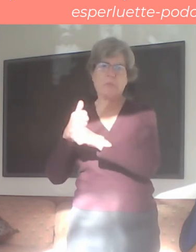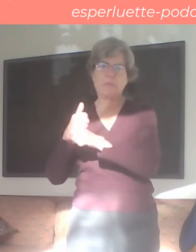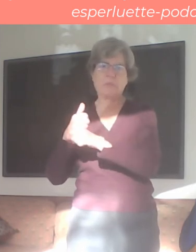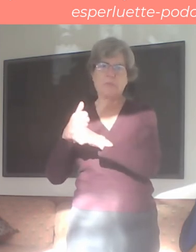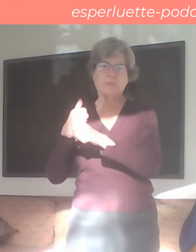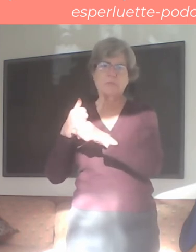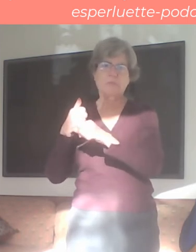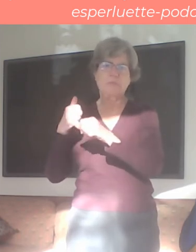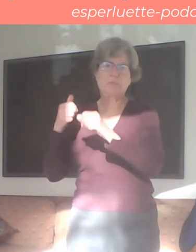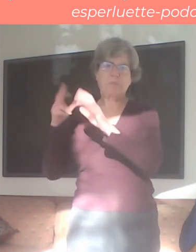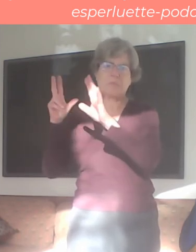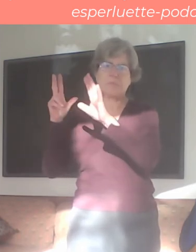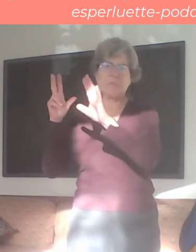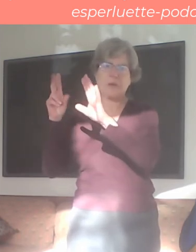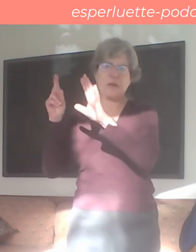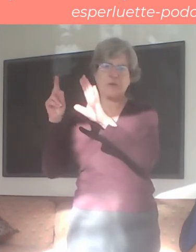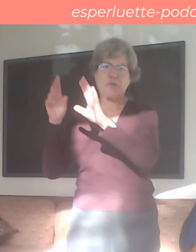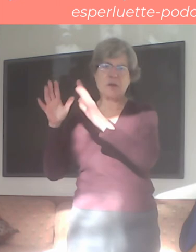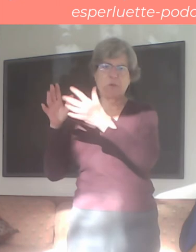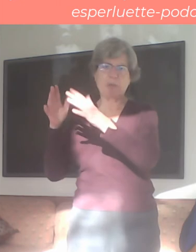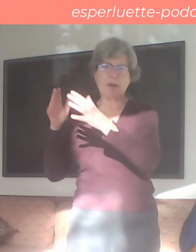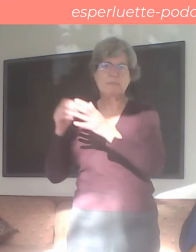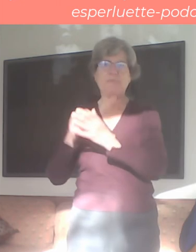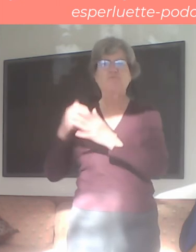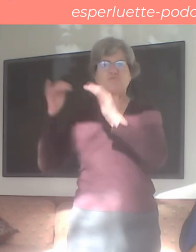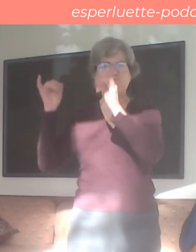aller au théâtre, oui, aller au théâtre, aller aux Chansignes, mais